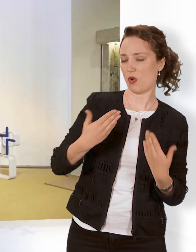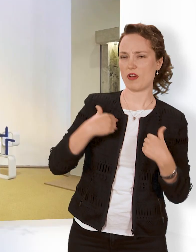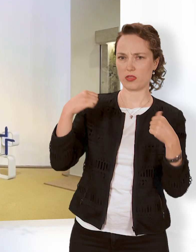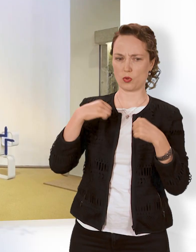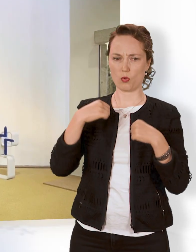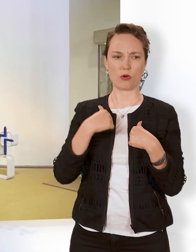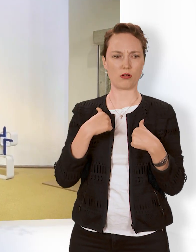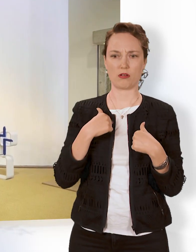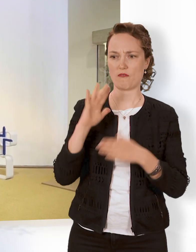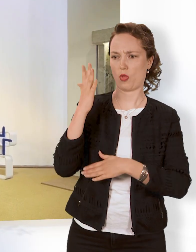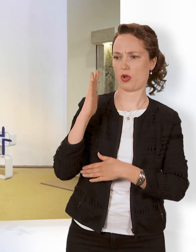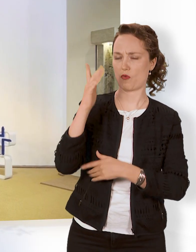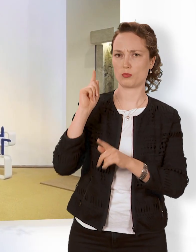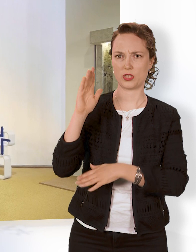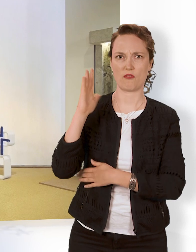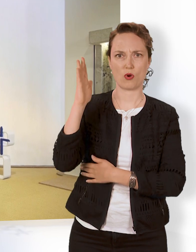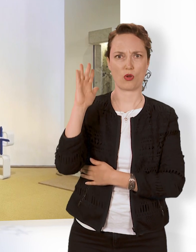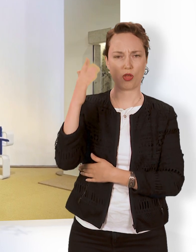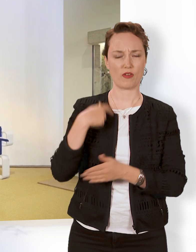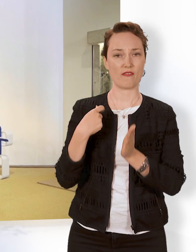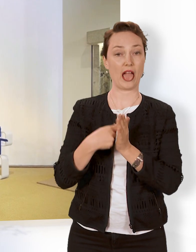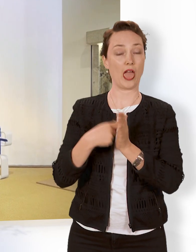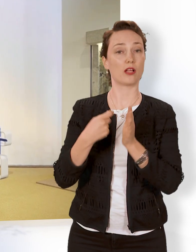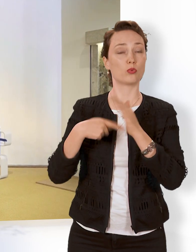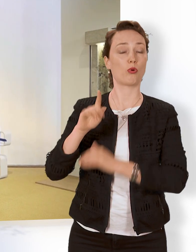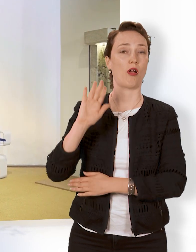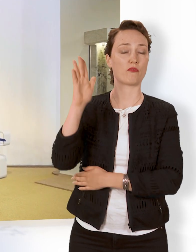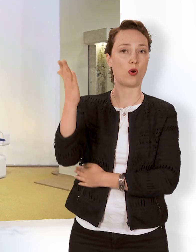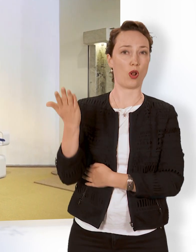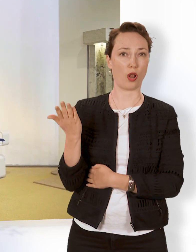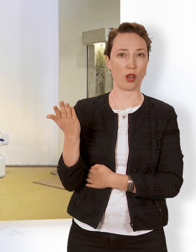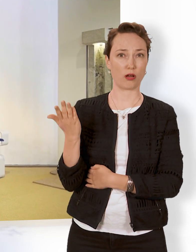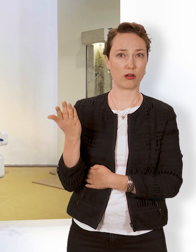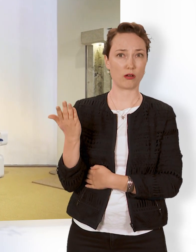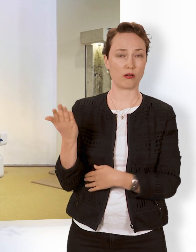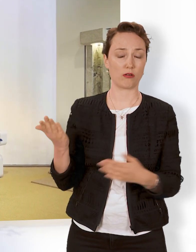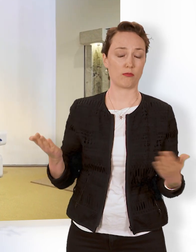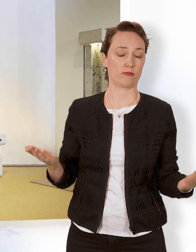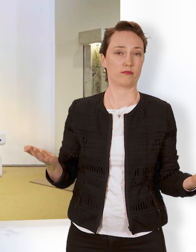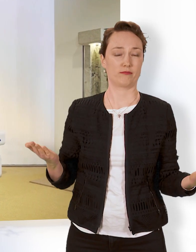über Erfolg definiert habe, dass ich mir meinen Wert gegeben habe über den Erfolg. Und